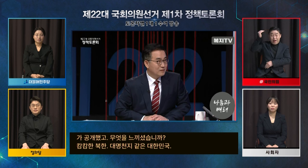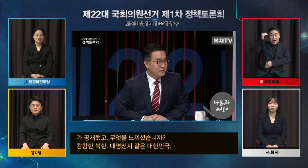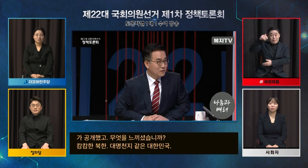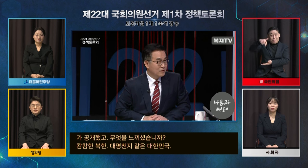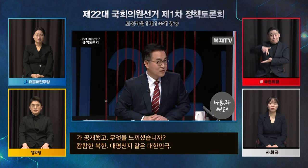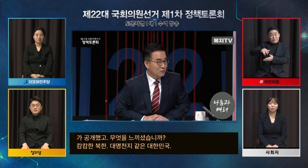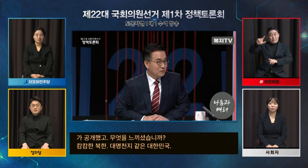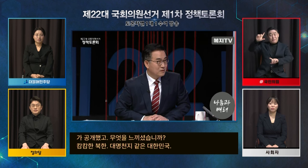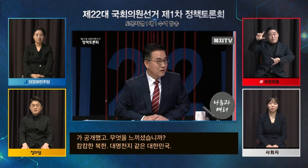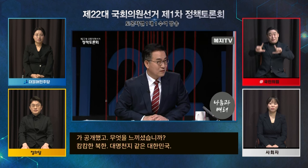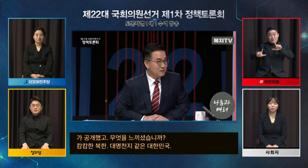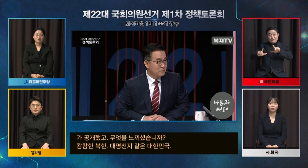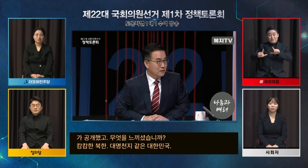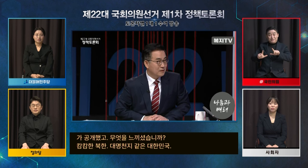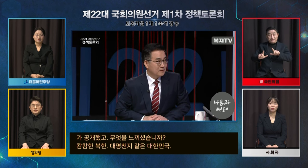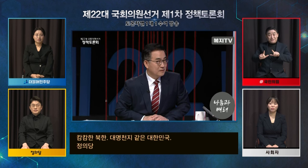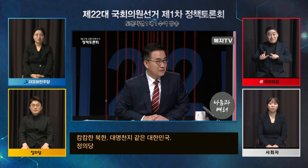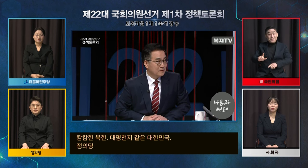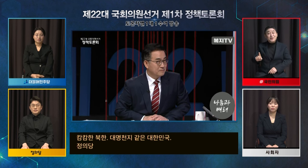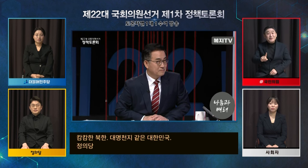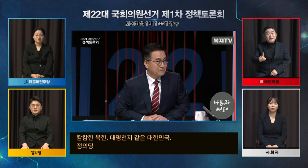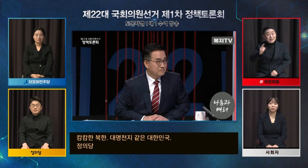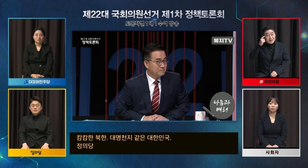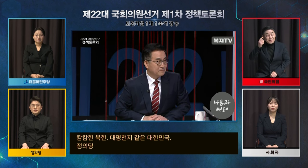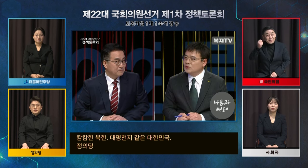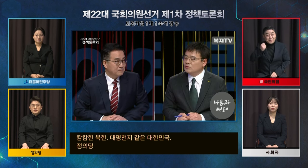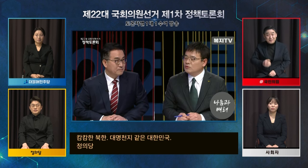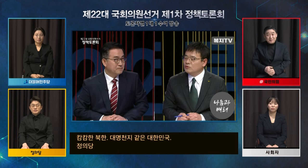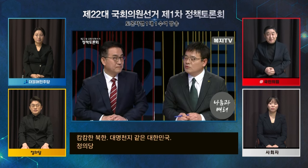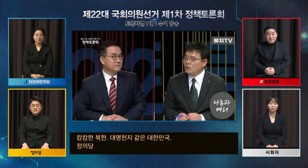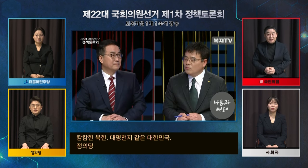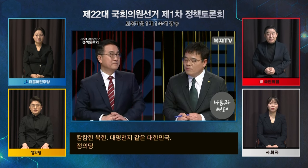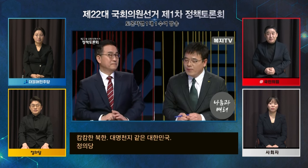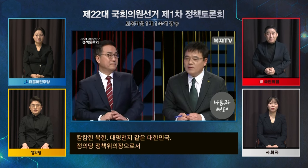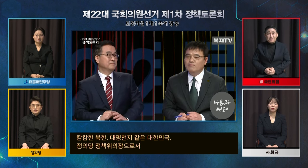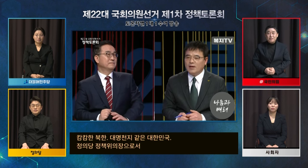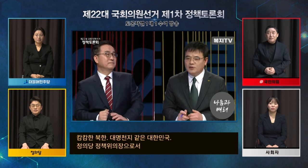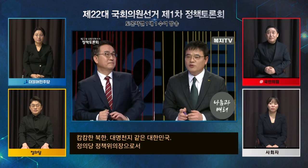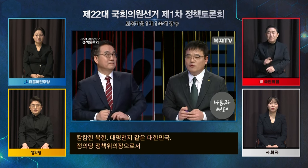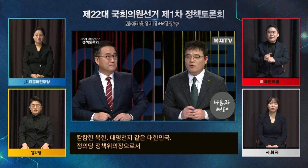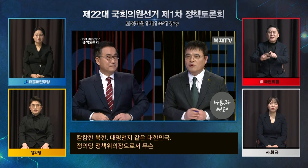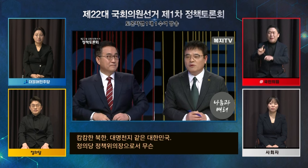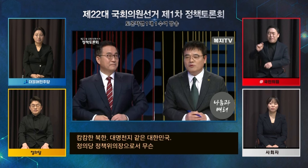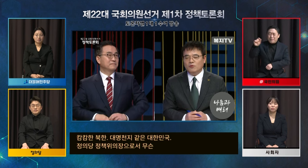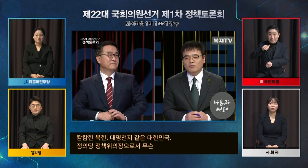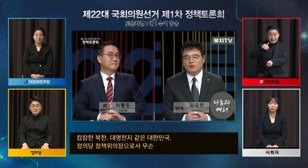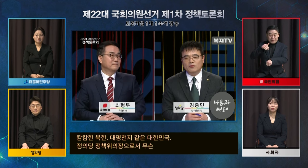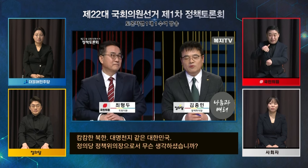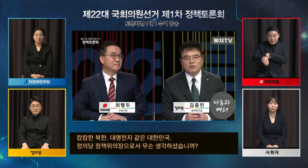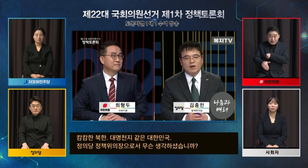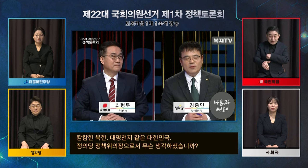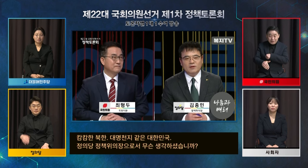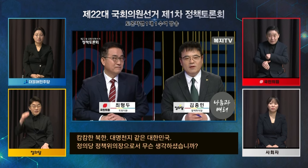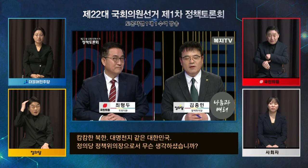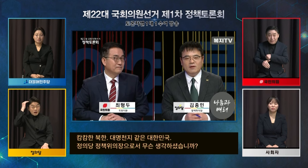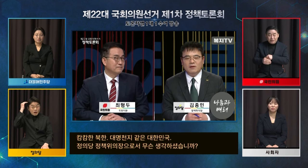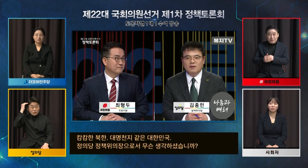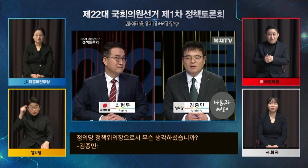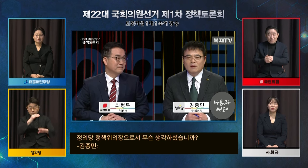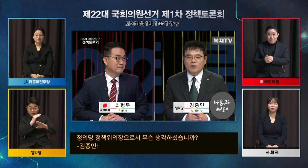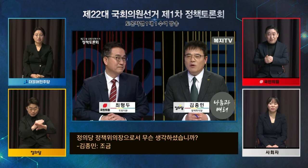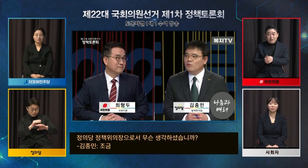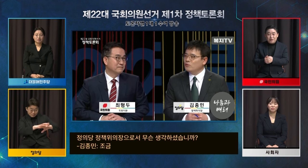정의당 정책의 의장으로서 어떤 생각을 하셨습니까? 좀 더 빠른 방식으로 좀 더 속도감 있게